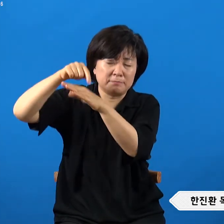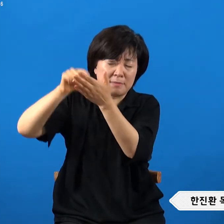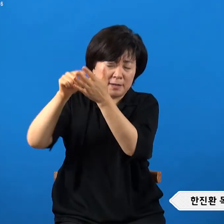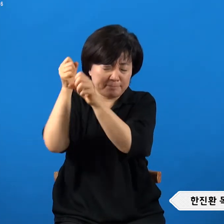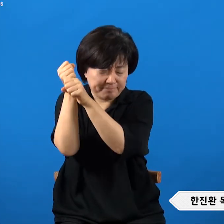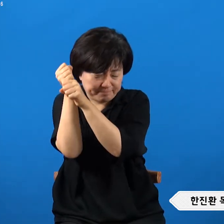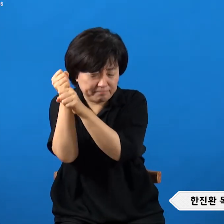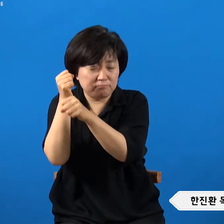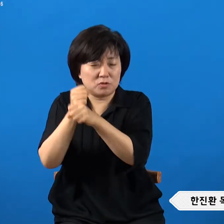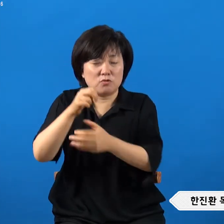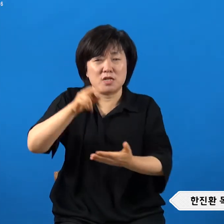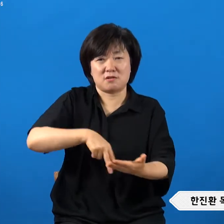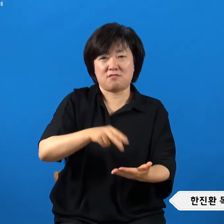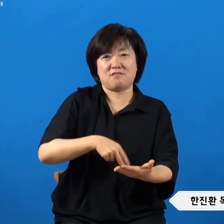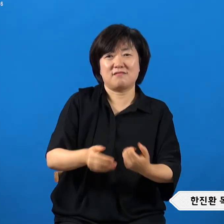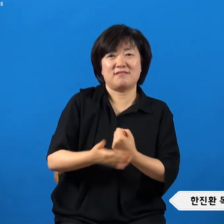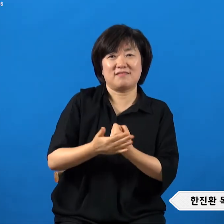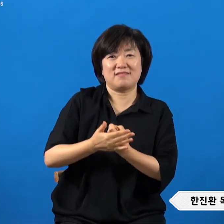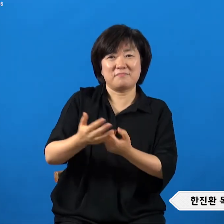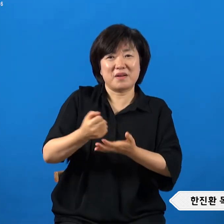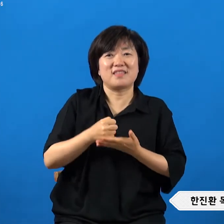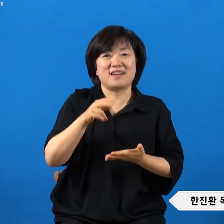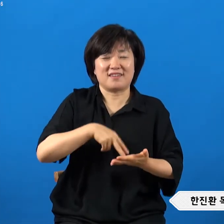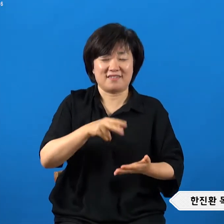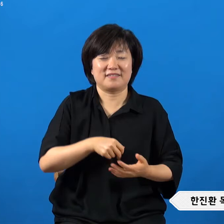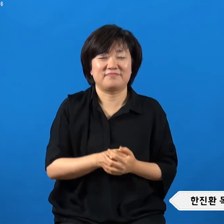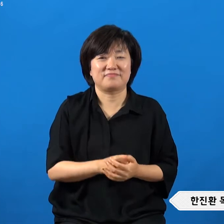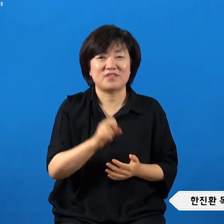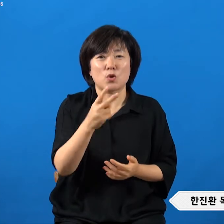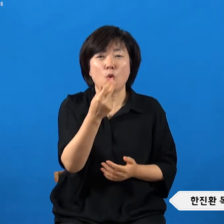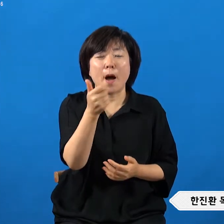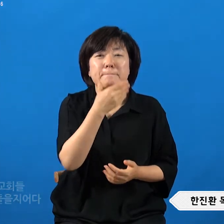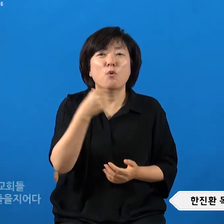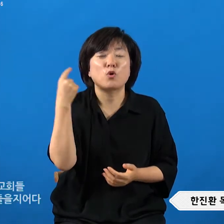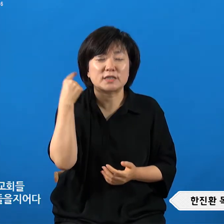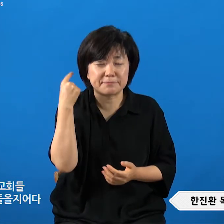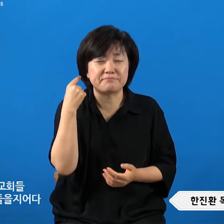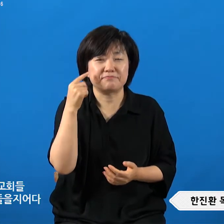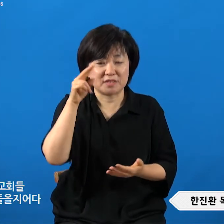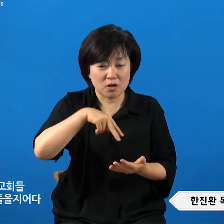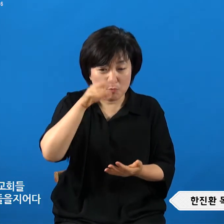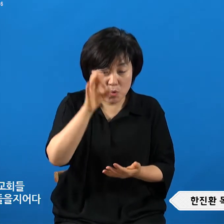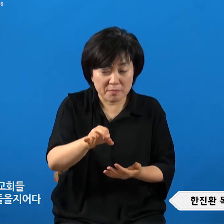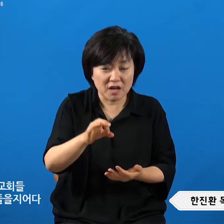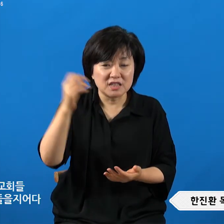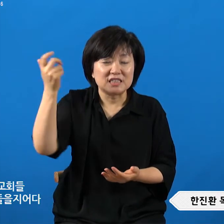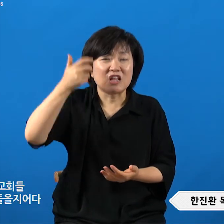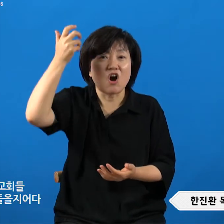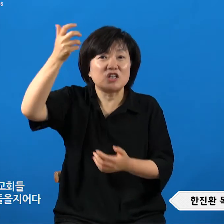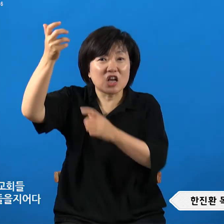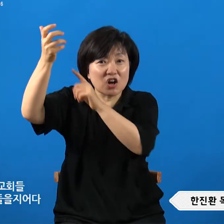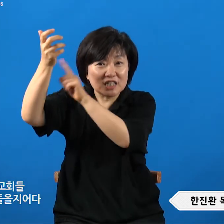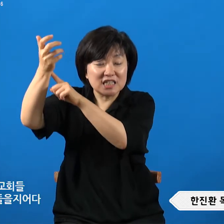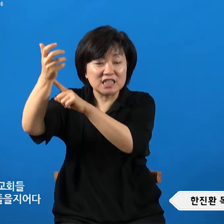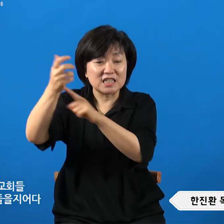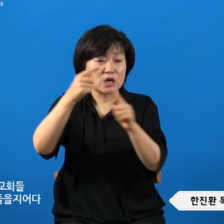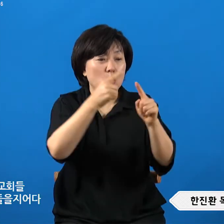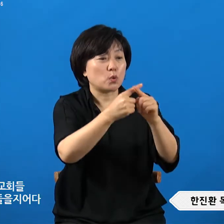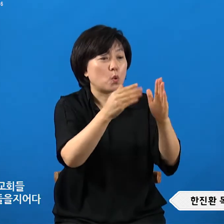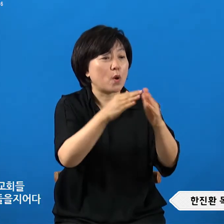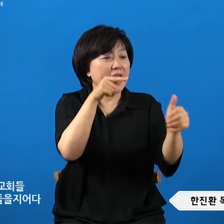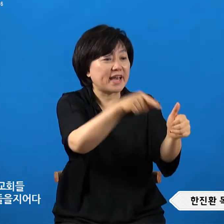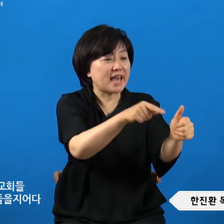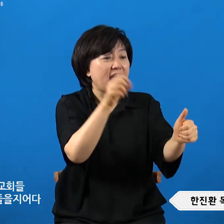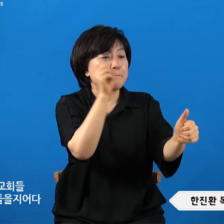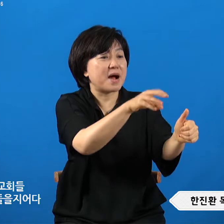마음으로 우리가 읽어야 됩니다. 요한계시록 3장 22절에 귀 있는 자는 성령이 교회들에게 하시는